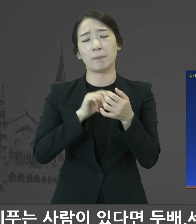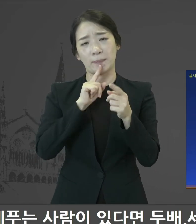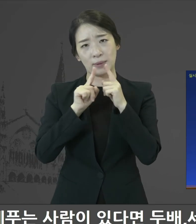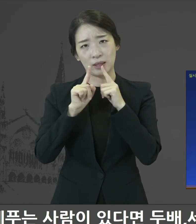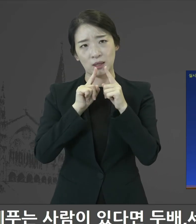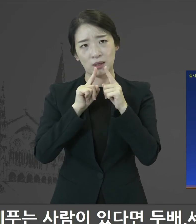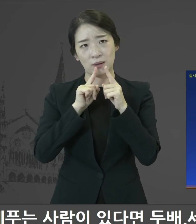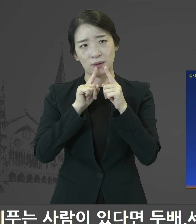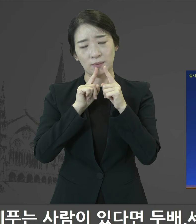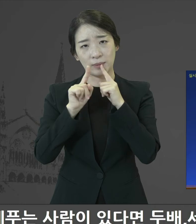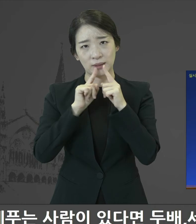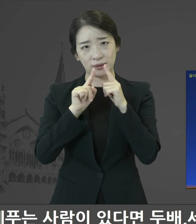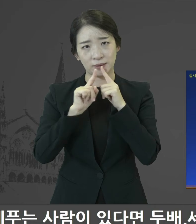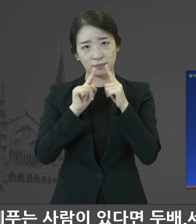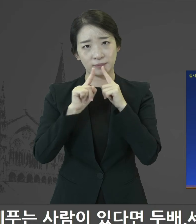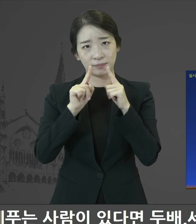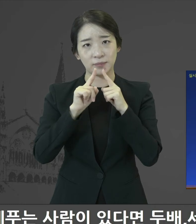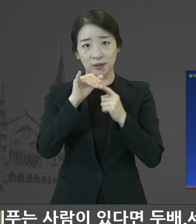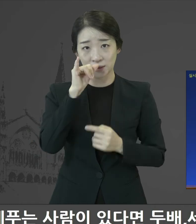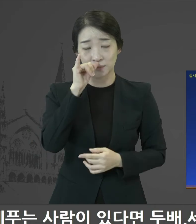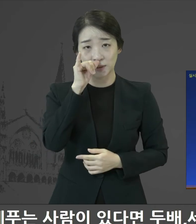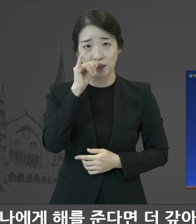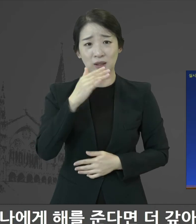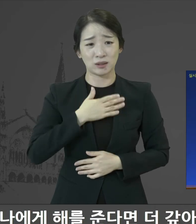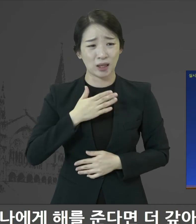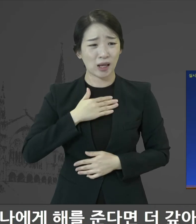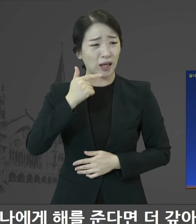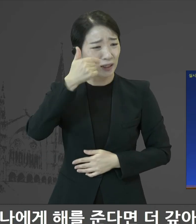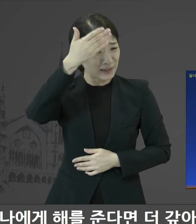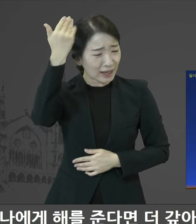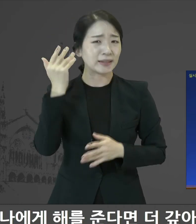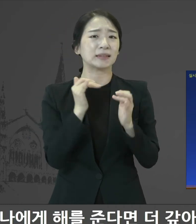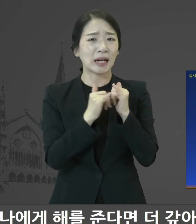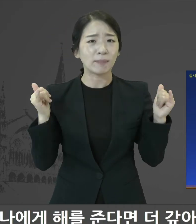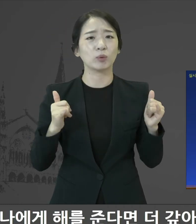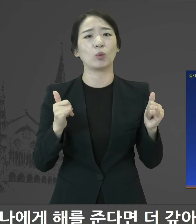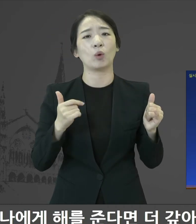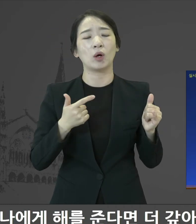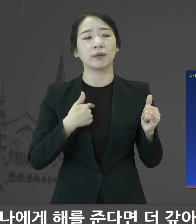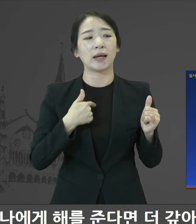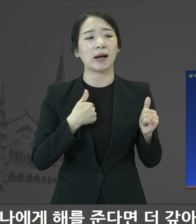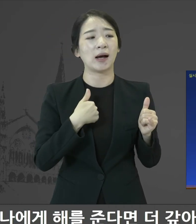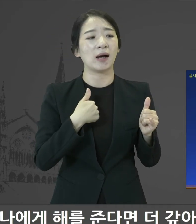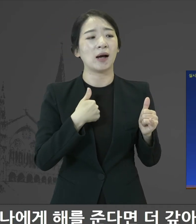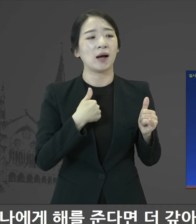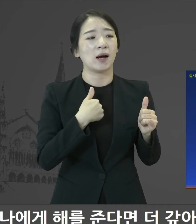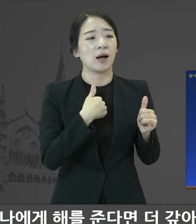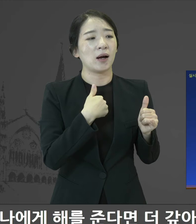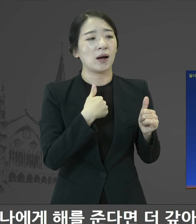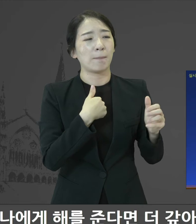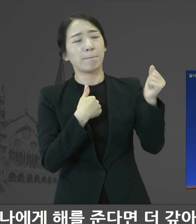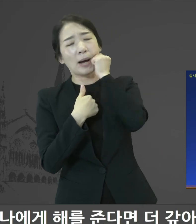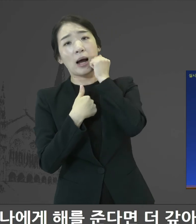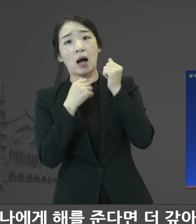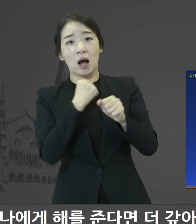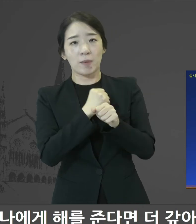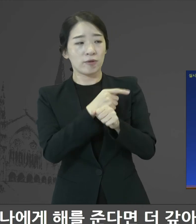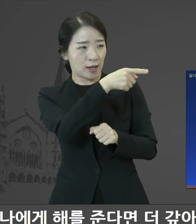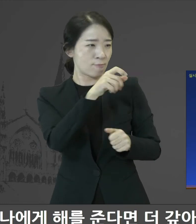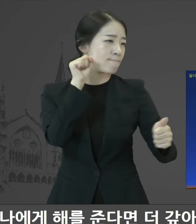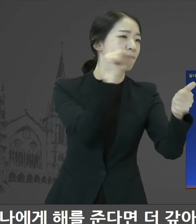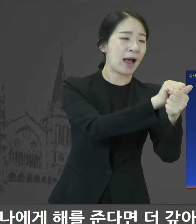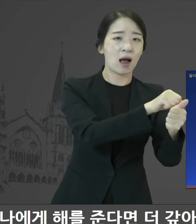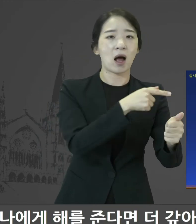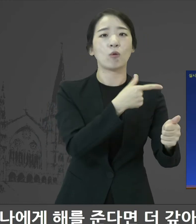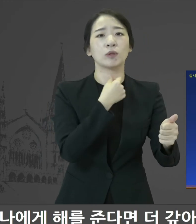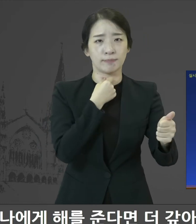아니, 구약의 원리일 뿐만 아니라 우리 안에 있는 옛사람도 계속 그렇게 우리로 하여금 만드는 거죠. 우리가